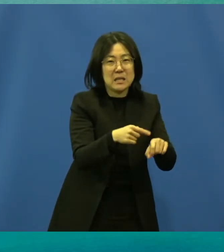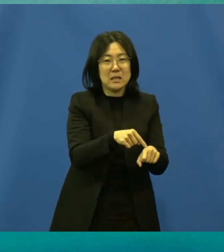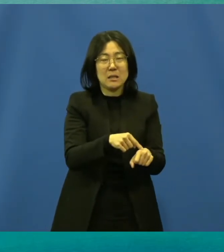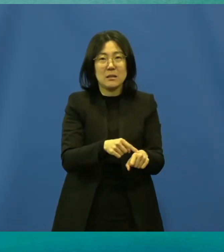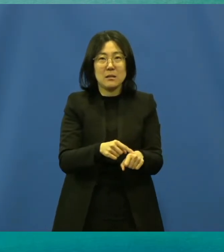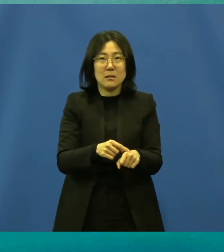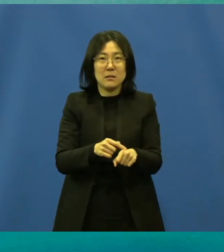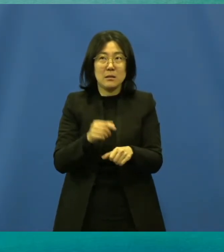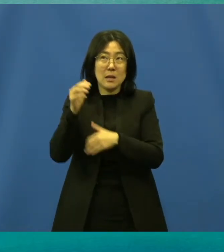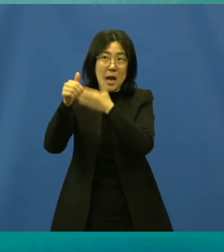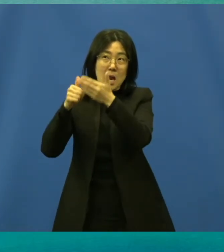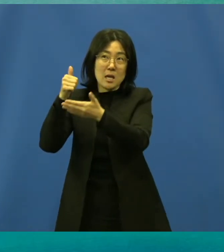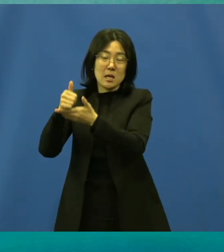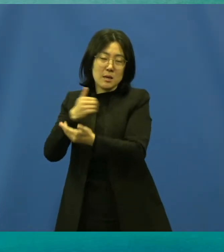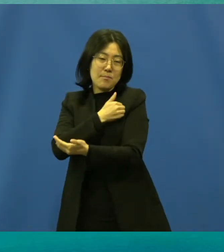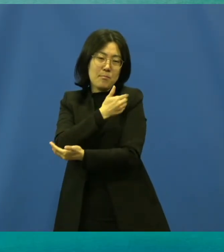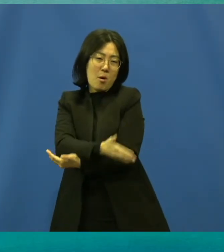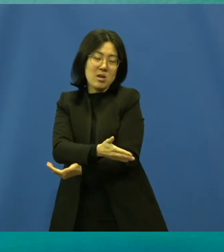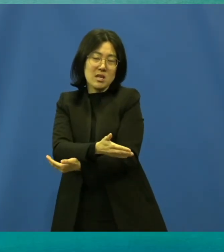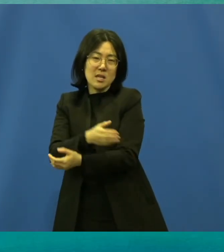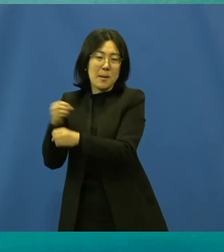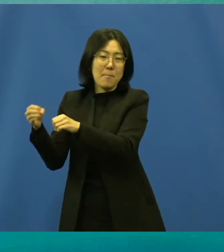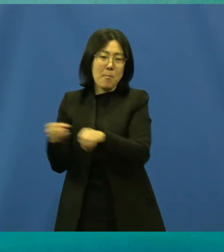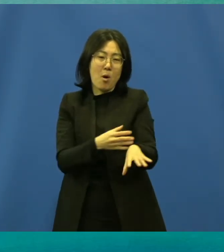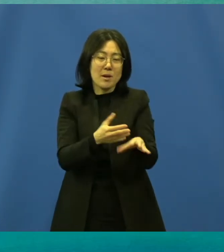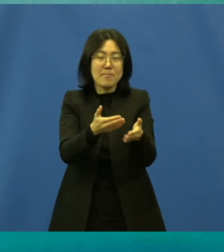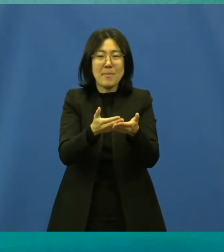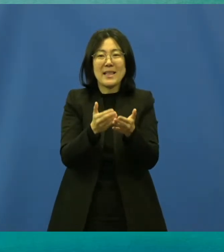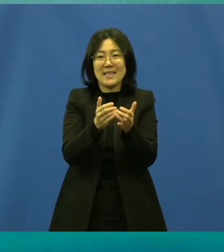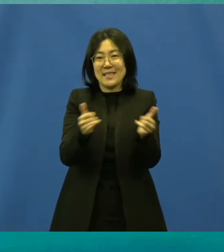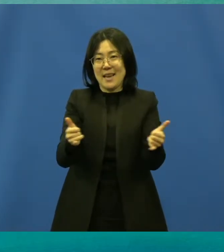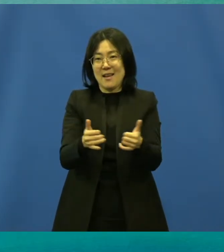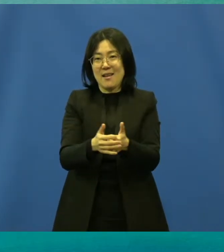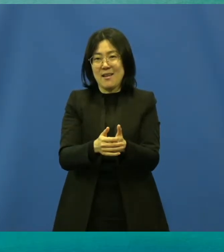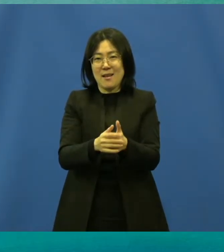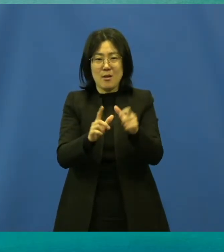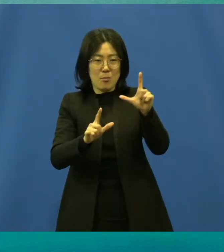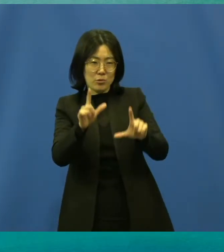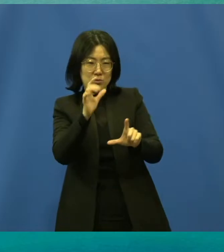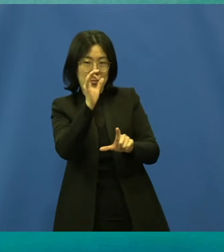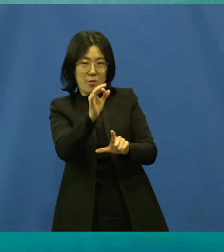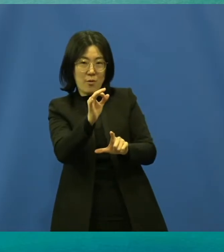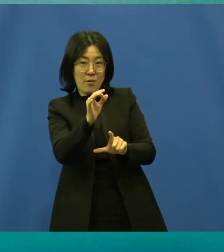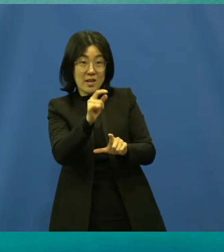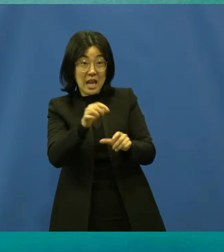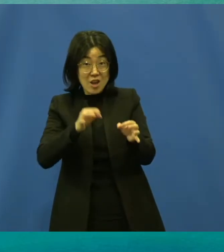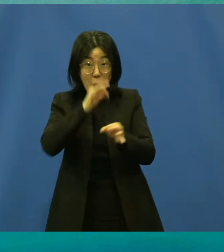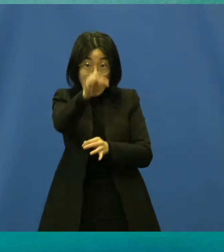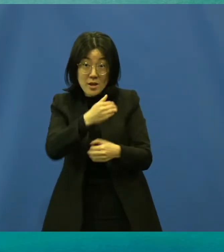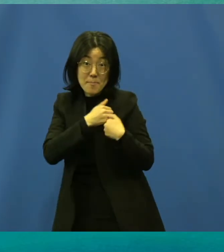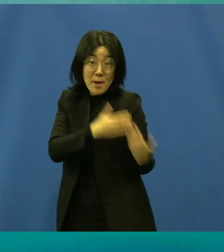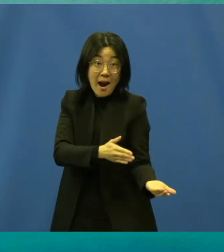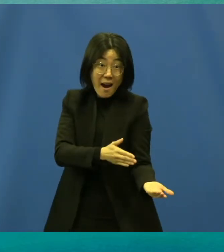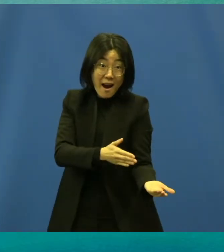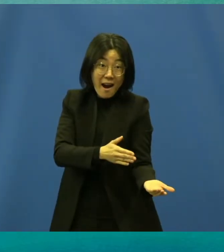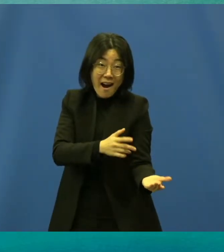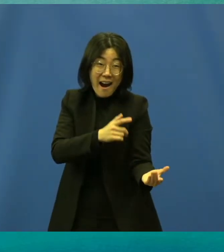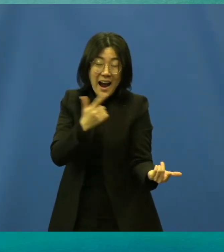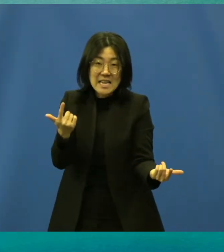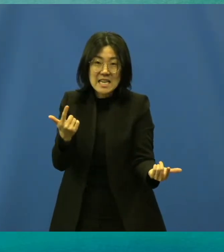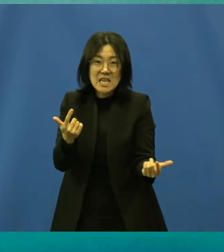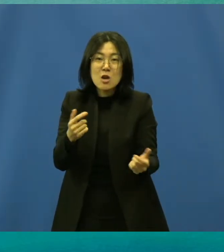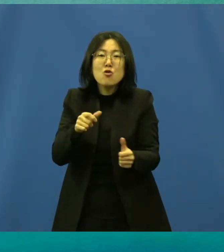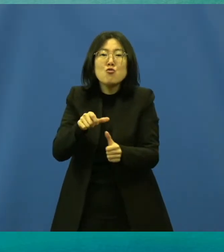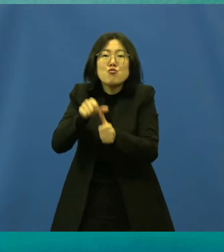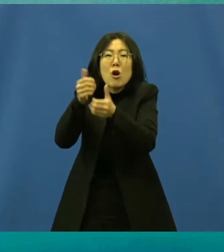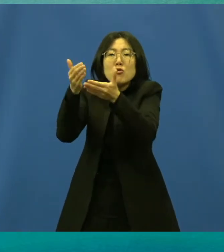버림받은 자가 되죠. 여기 버림받음은 영원한 버림받음은 아닙니다. 하나님의 구원을 기다리는 일시적인